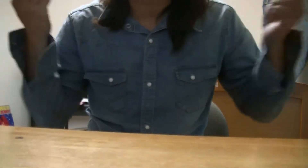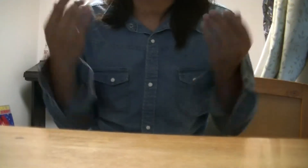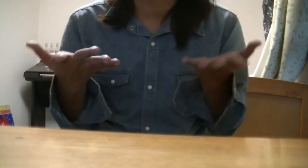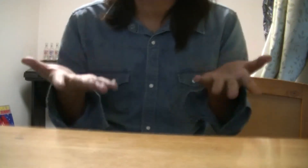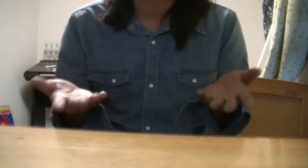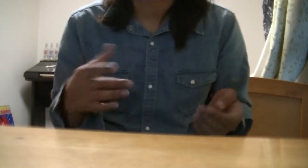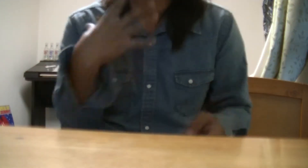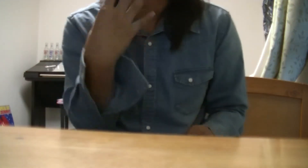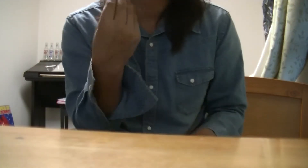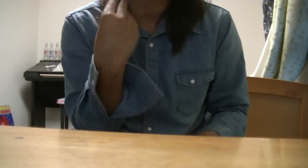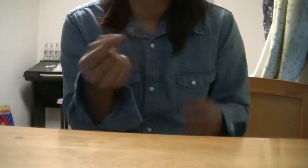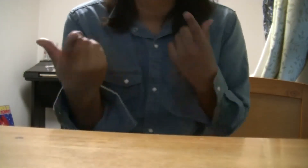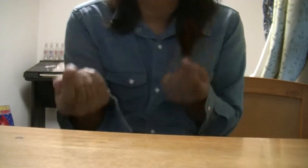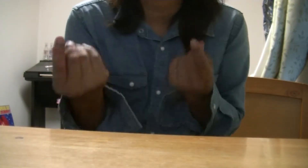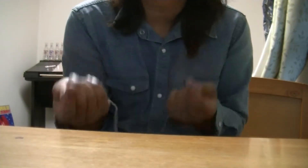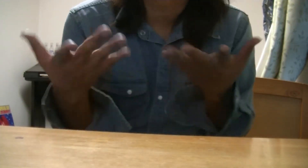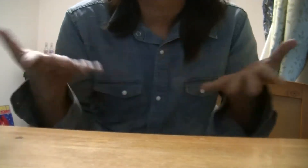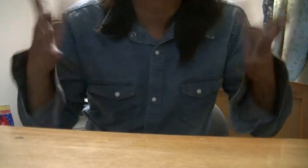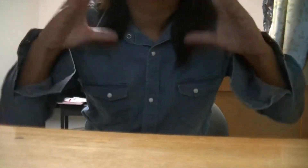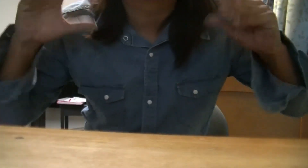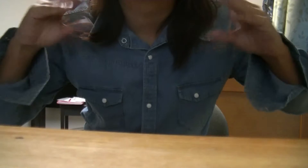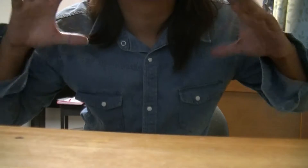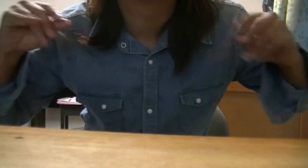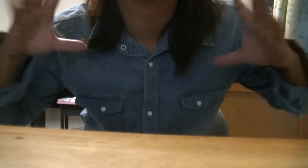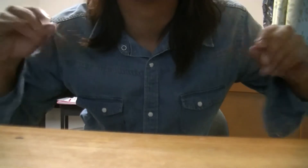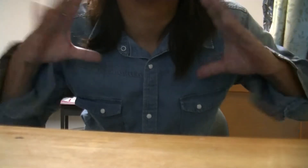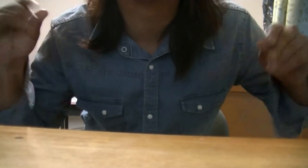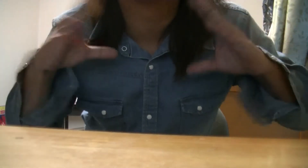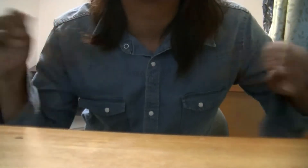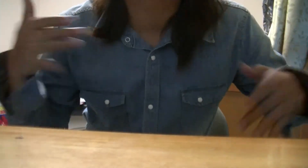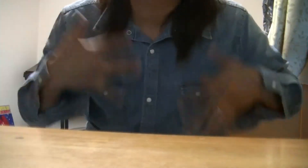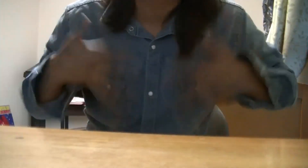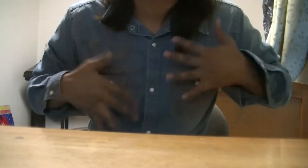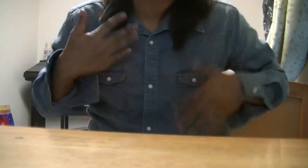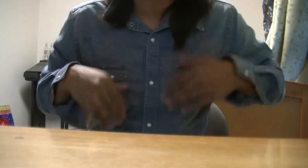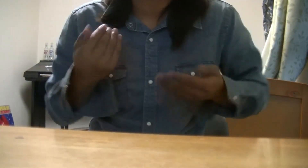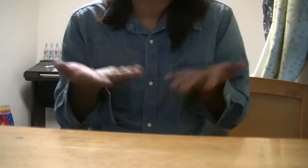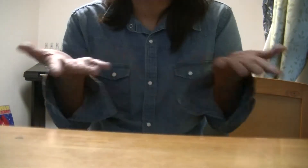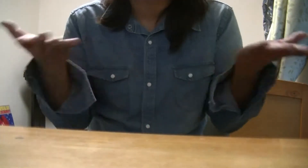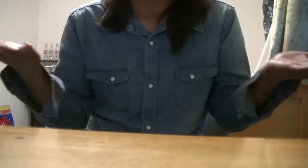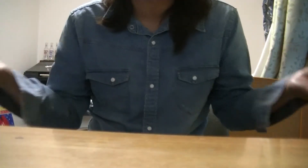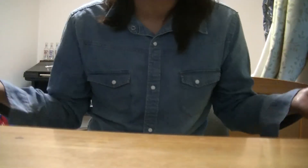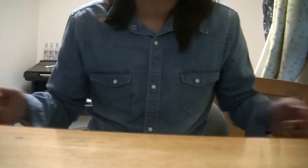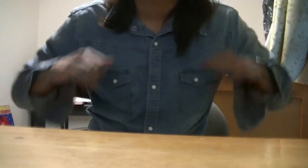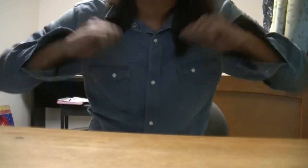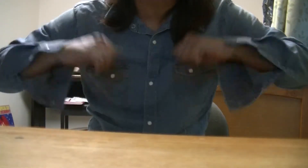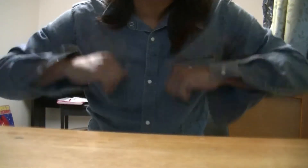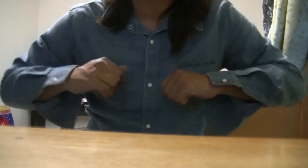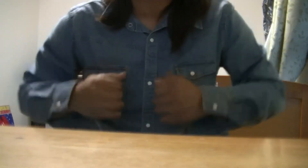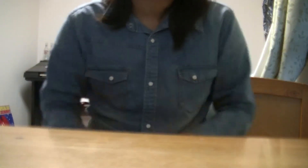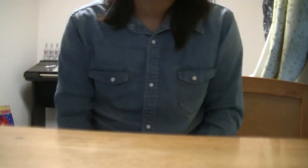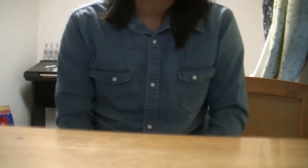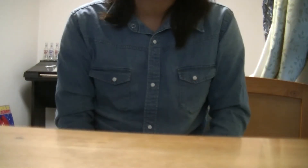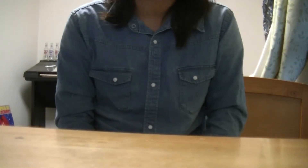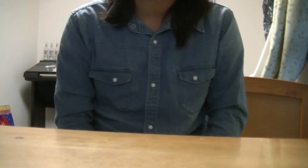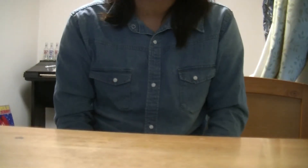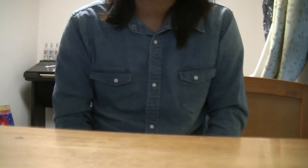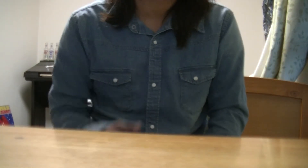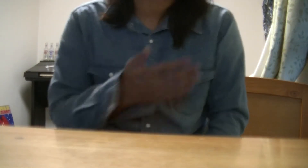しいぜ、うん、でもあげると喜ばれるで、元気もらいましたって、もちろんあの言って